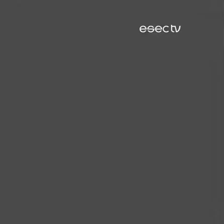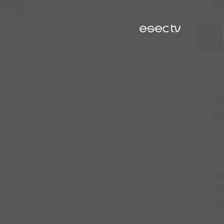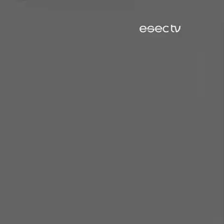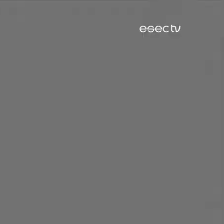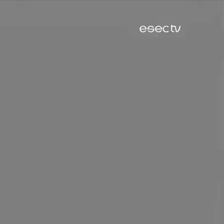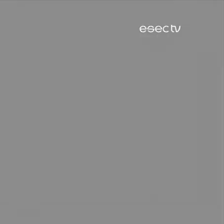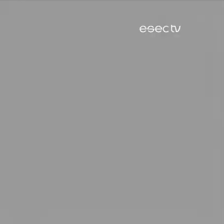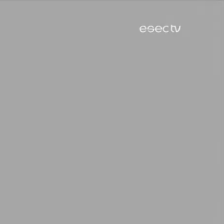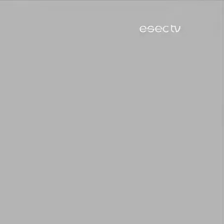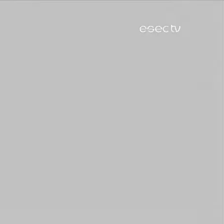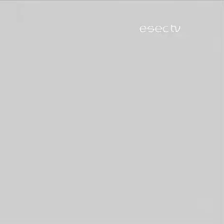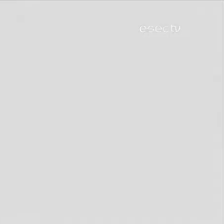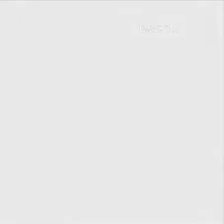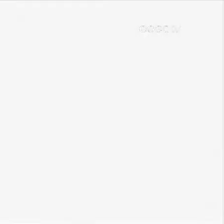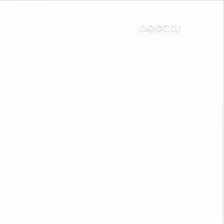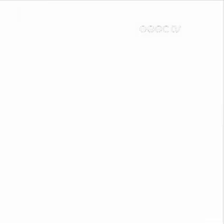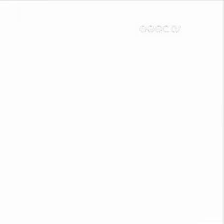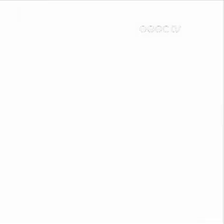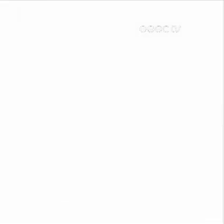casa. Eu rompo o telhado.